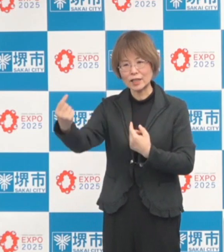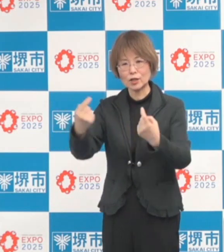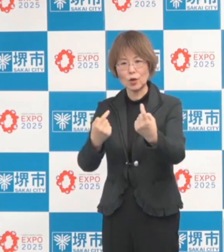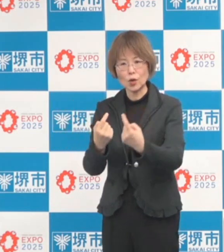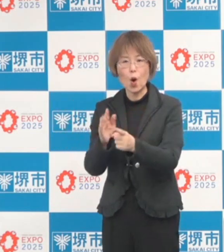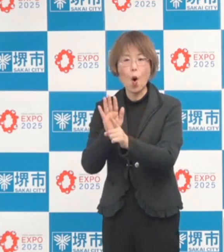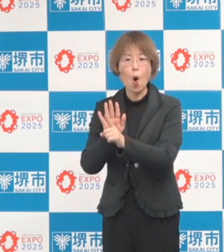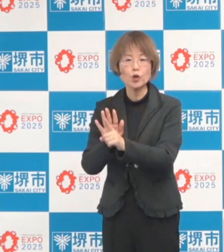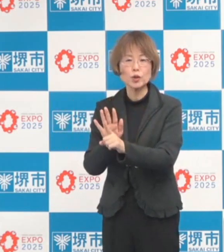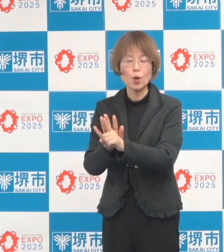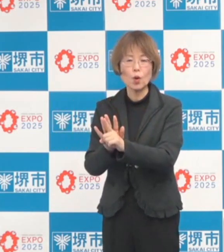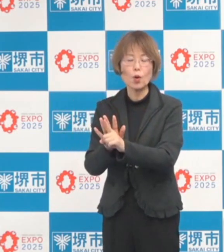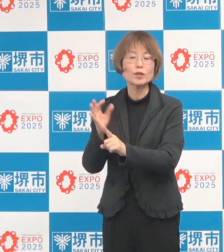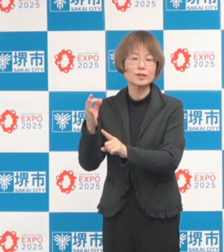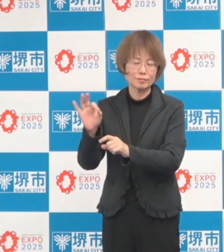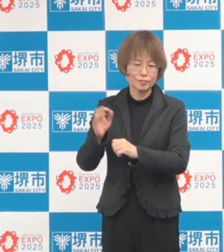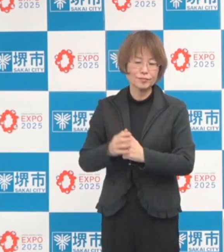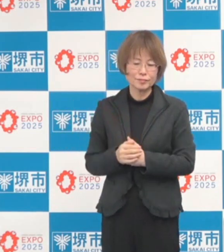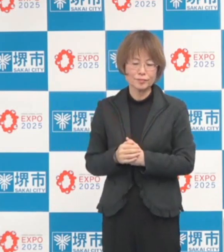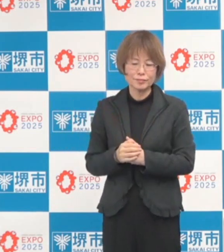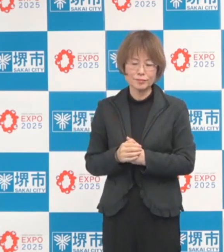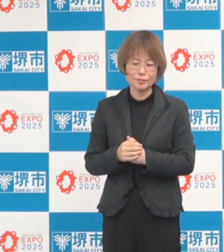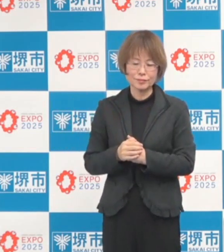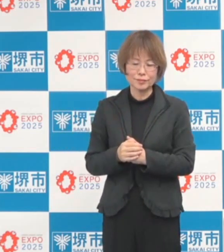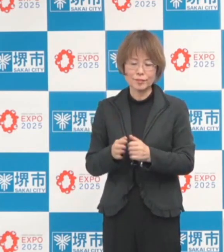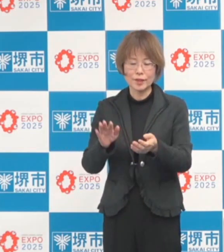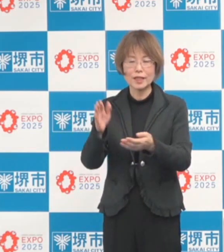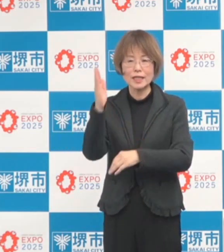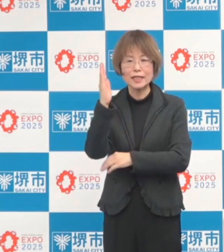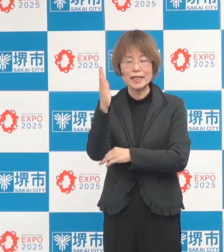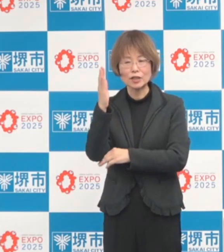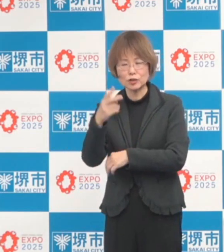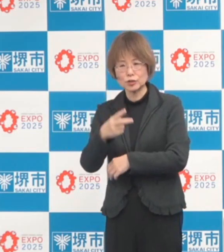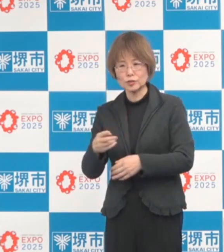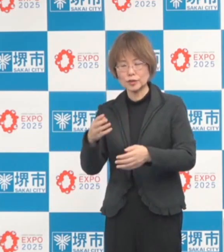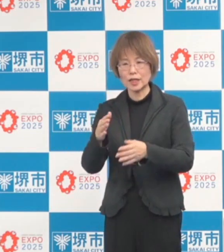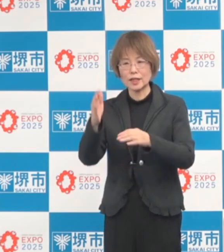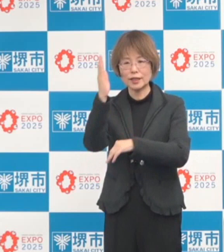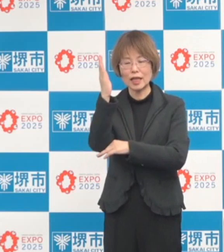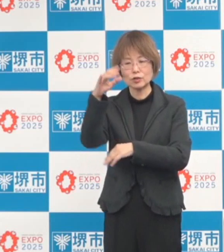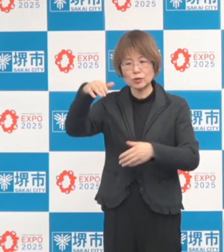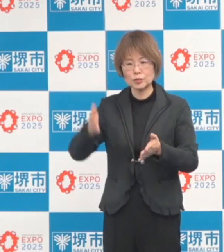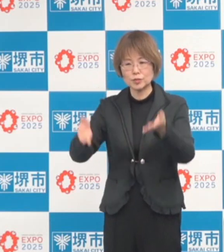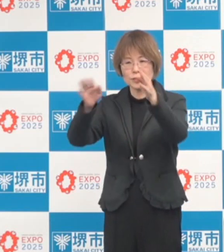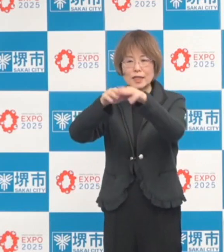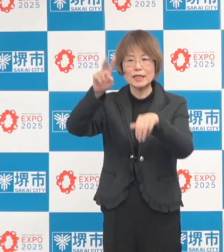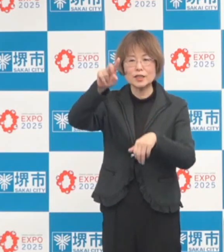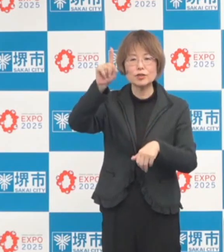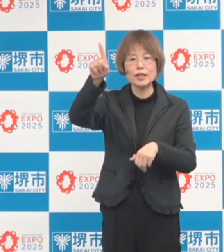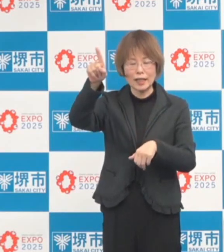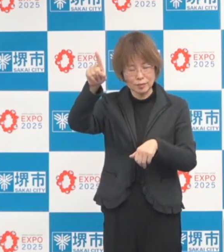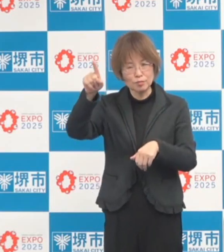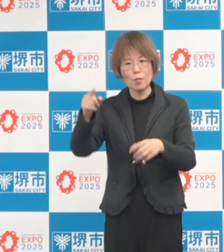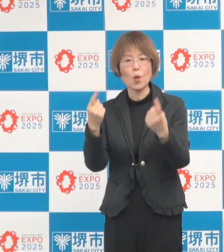堺市役所21階展望ロビーのリニューアルを実施をいたします。また JR 西日本等